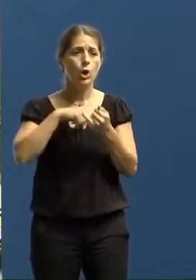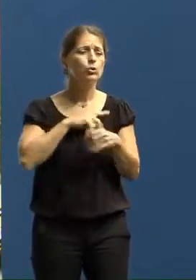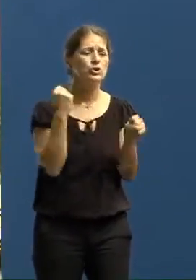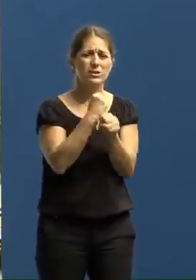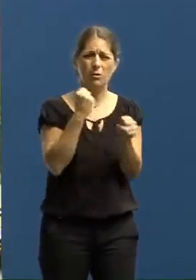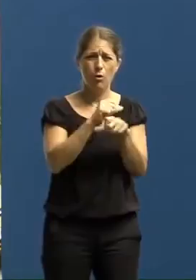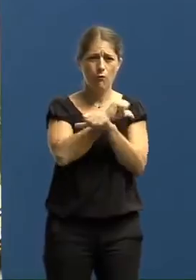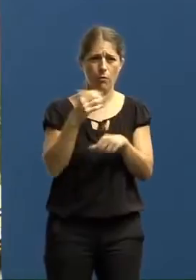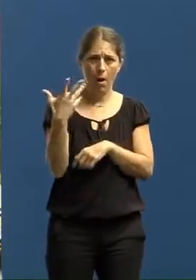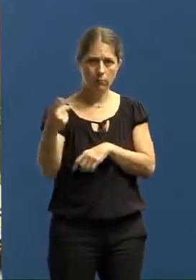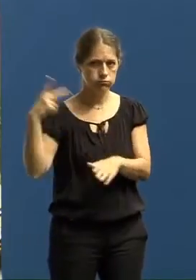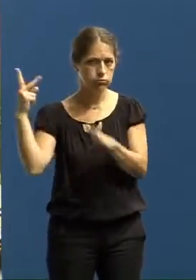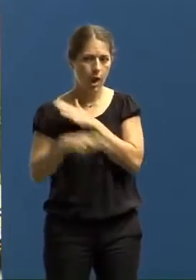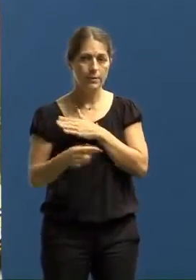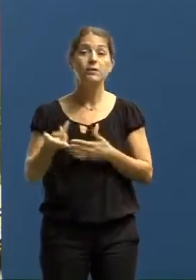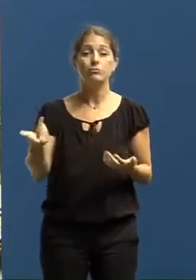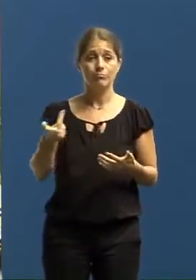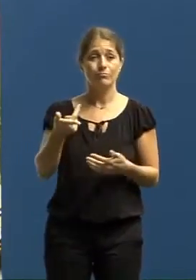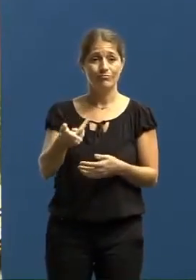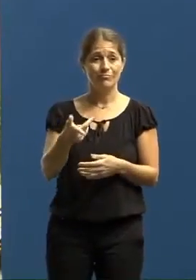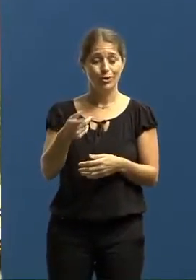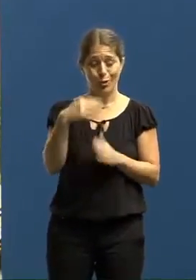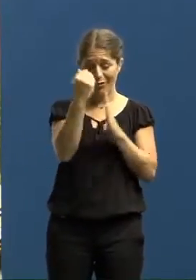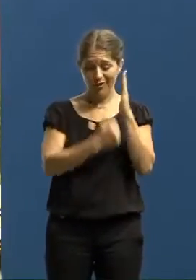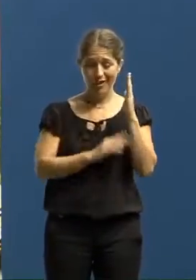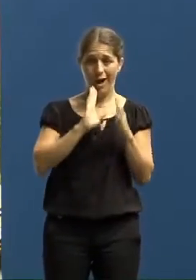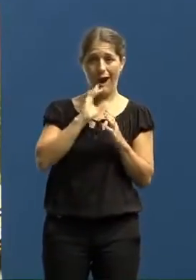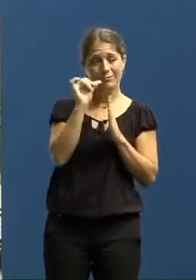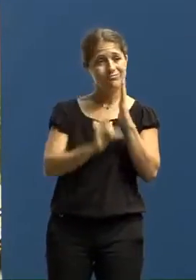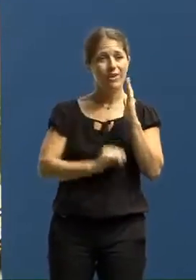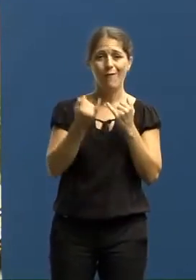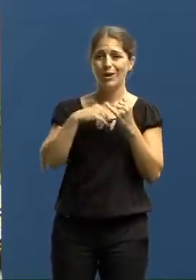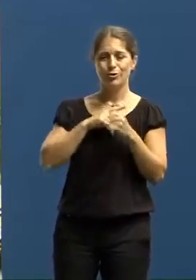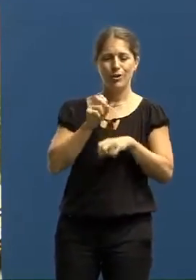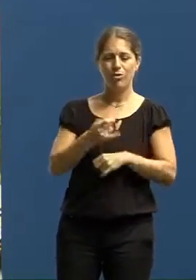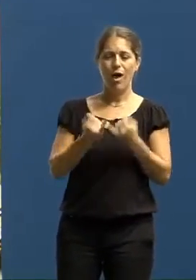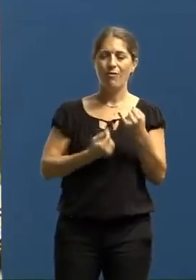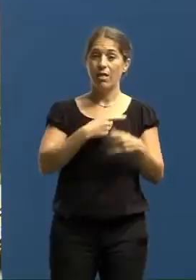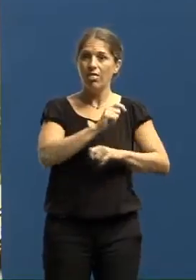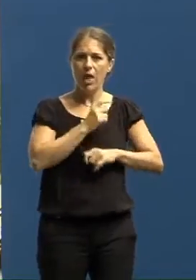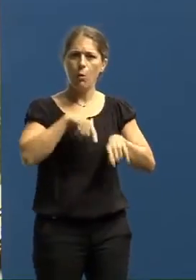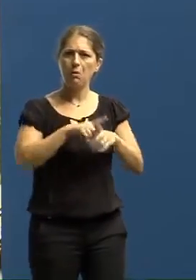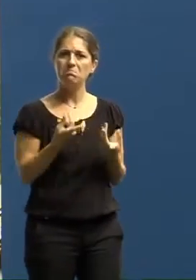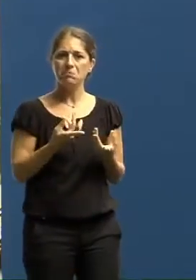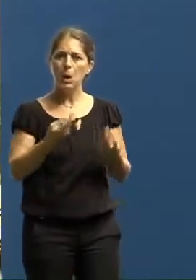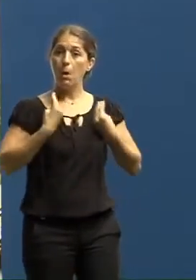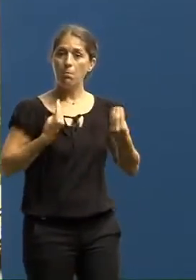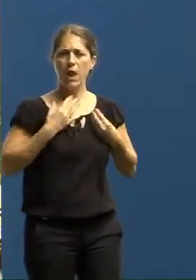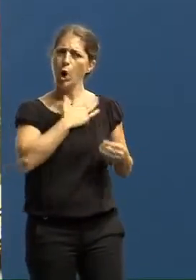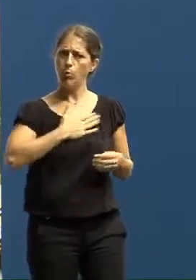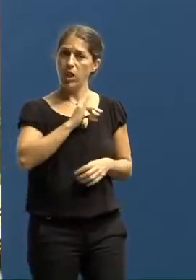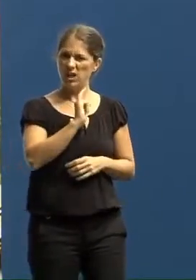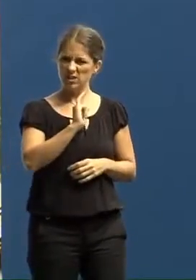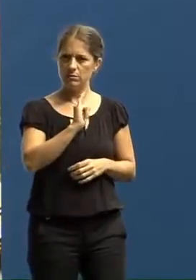de comer. Esa foi a razón pola que me levou a min a abandonar unha vida que era seguramente máis cómoda, pero que non acababa de